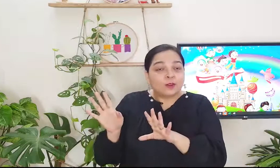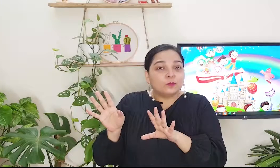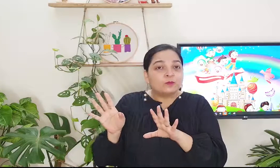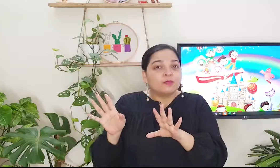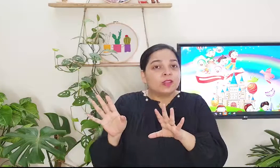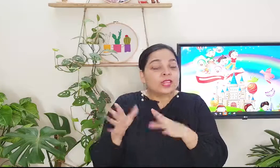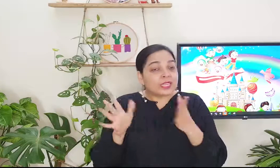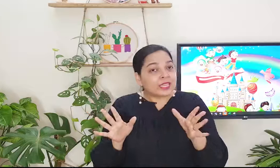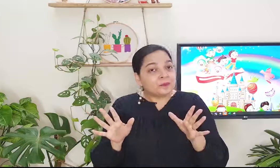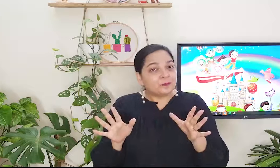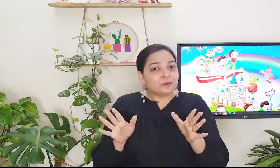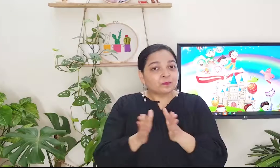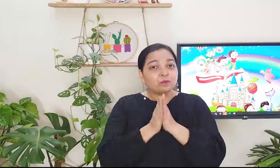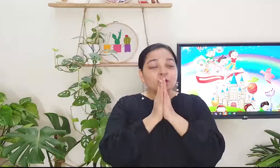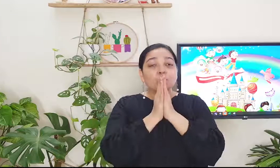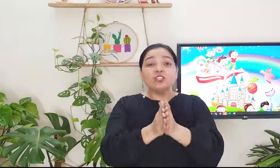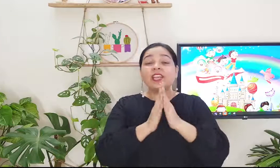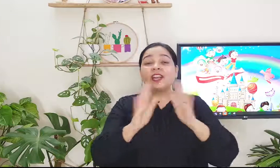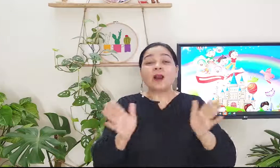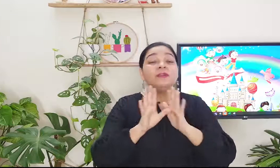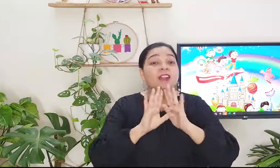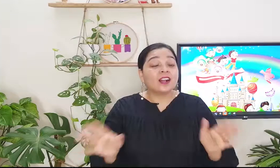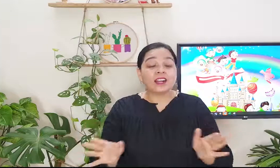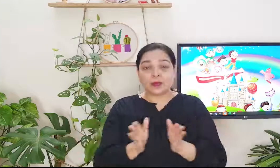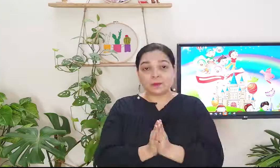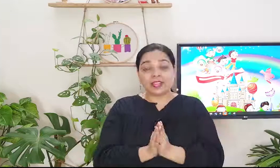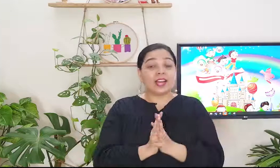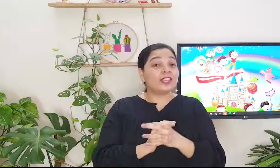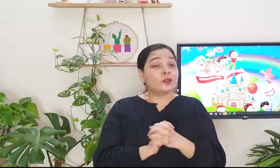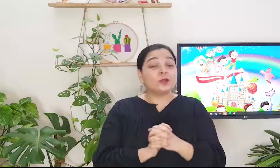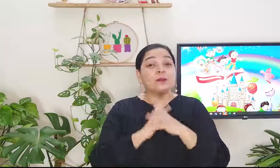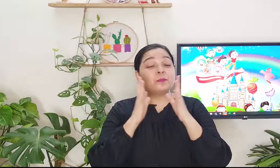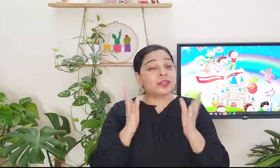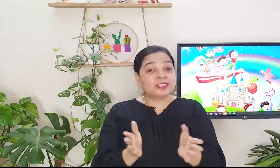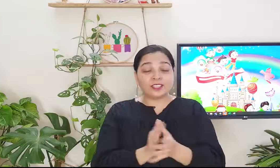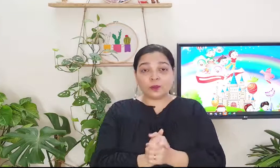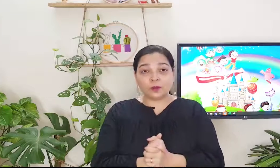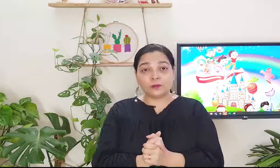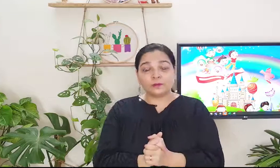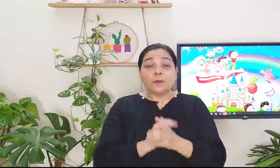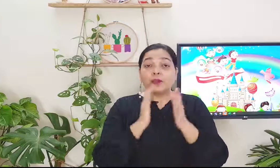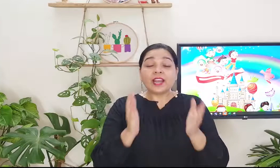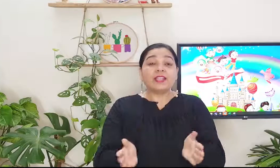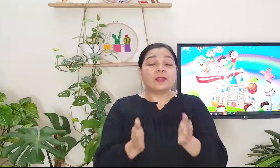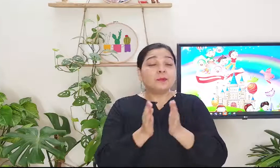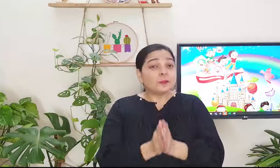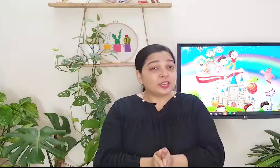পালিয়ে যাই তাকে এই কাজ না করতে হয়, হালেলুইয়া, প্রেজ দ্য লর্ড। ঈশ্বরের সন্তান